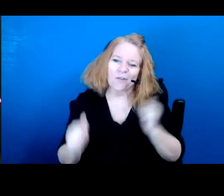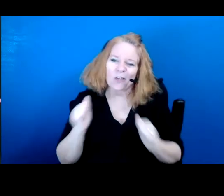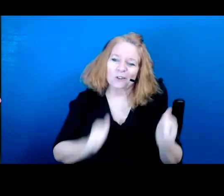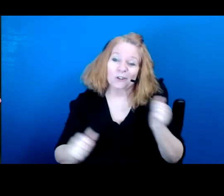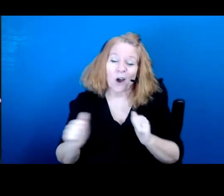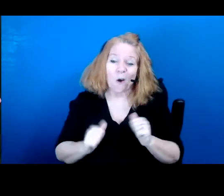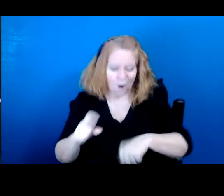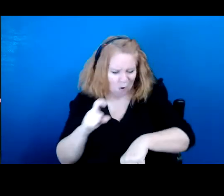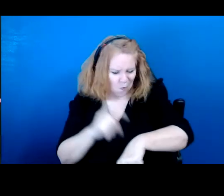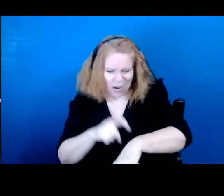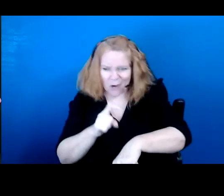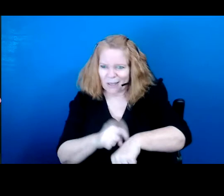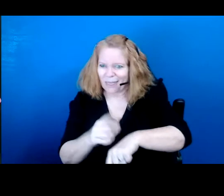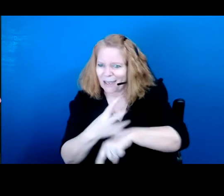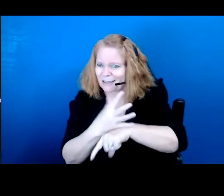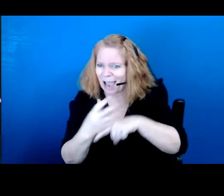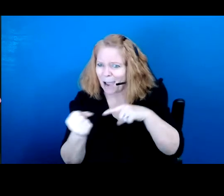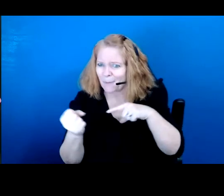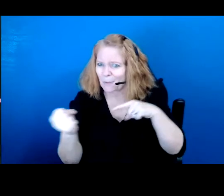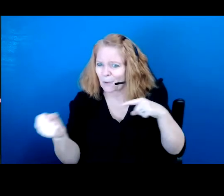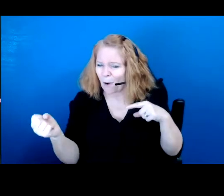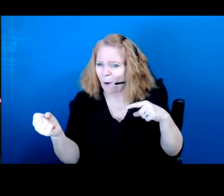es el momento de terminar